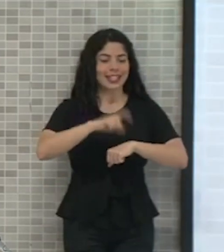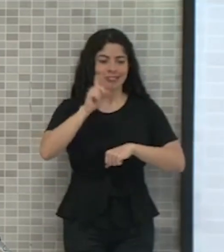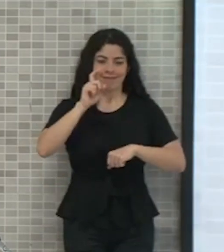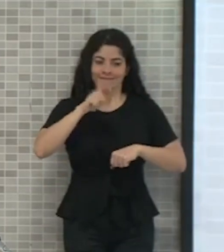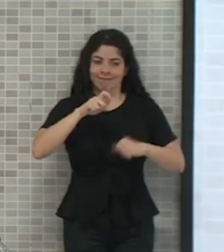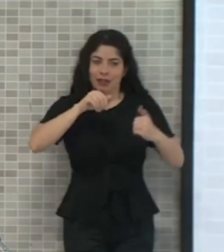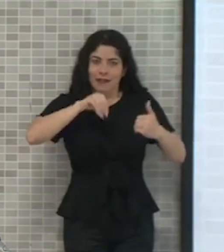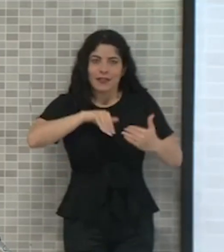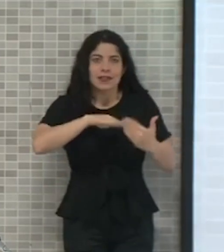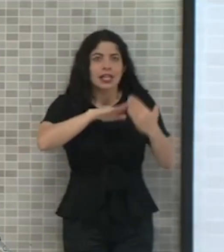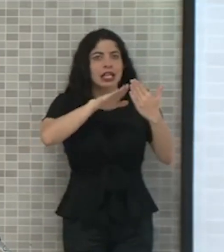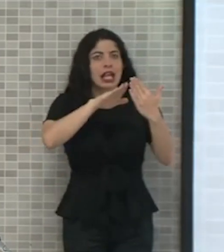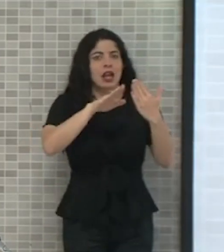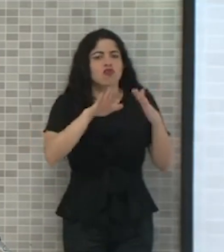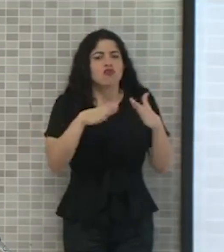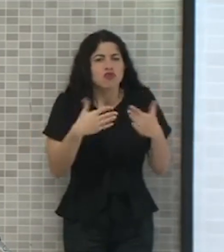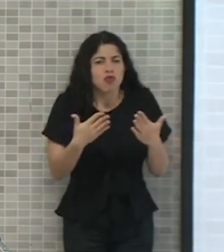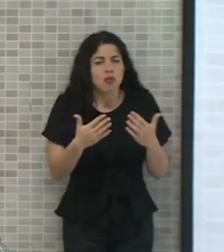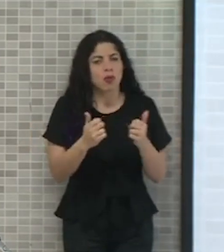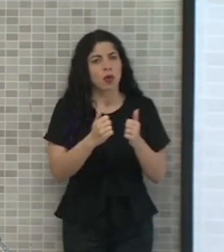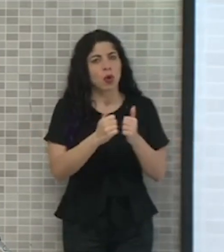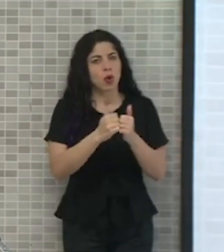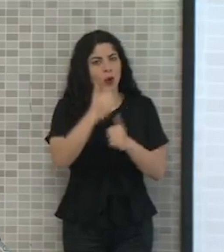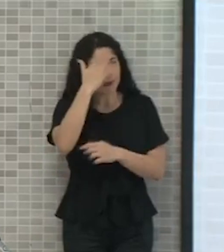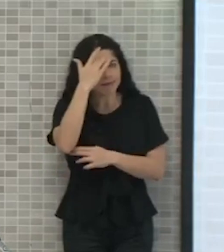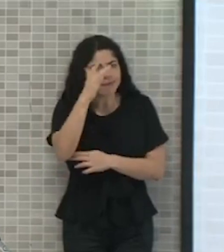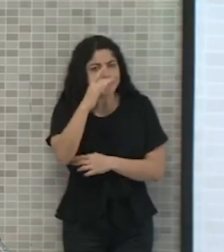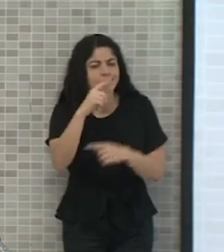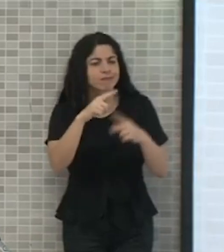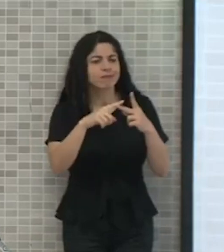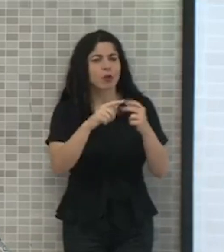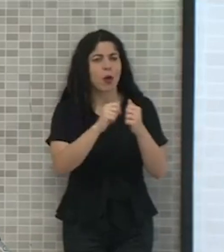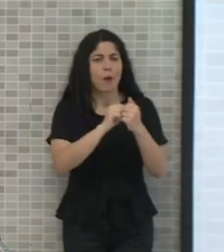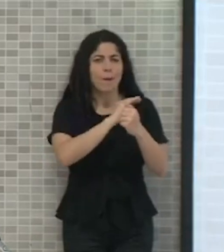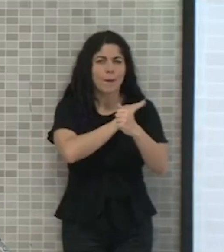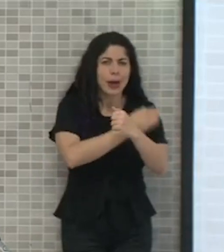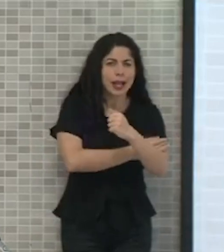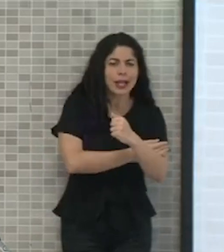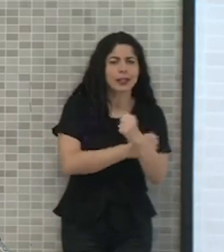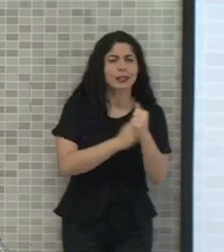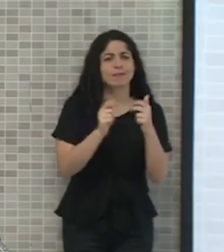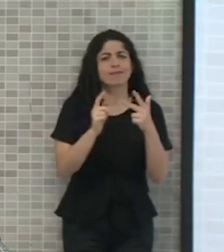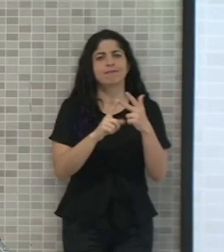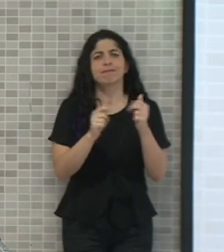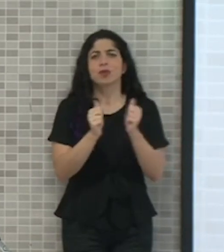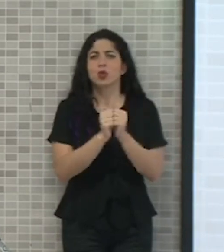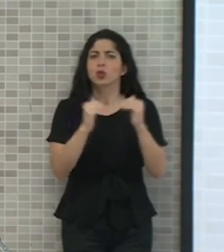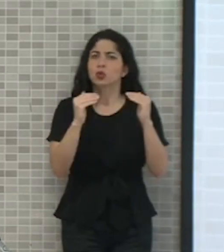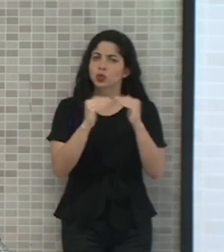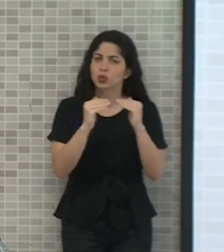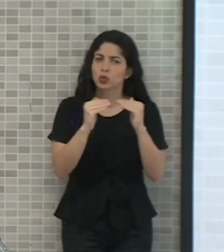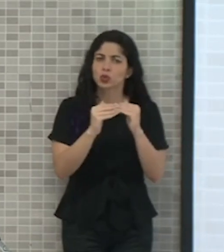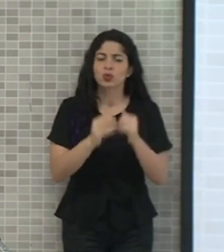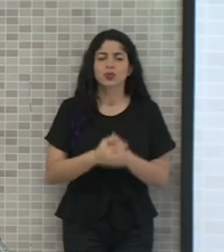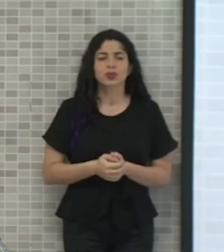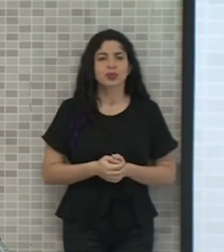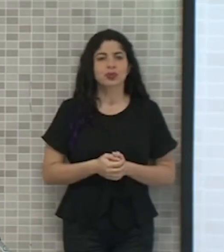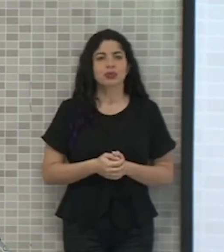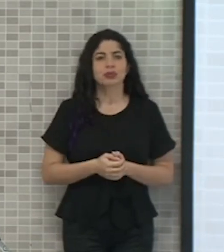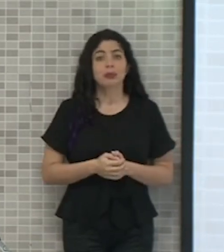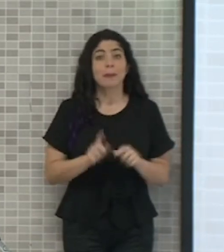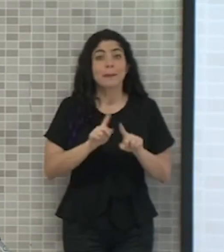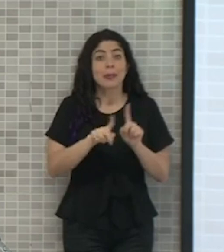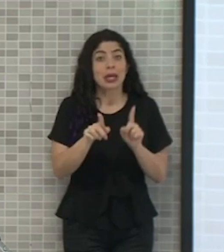con inteligencia, valentía y justicia. Pero